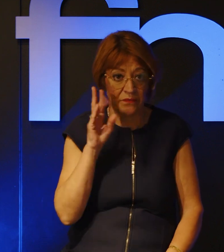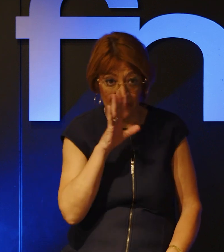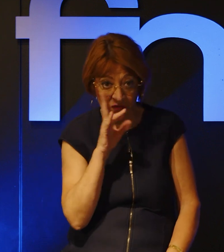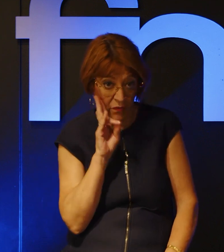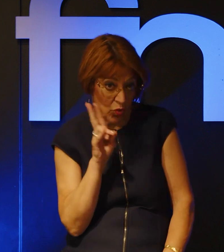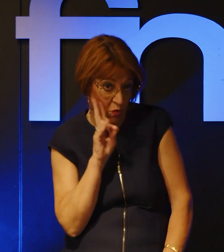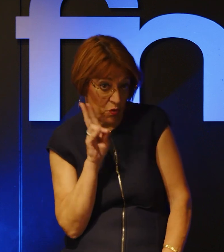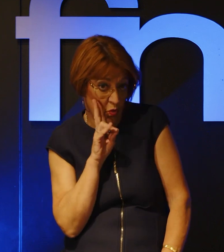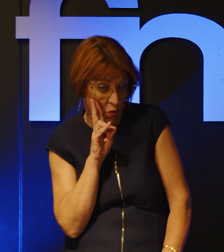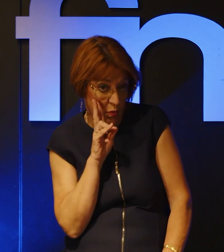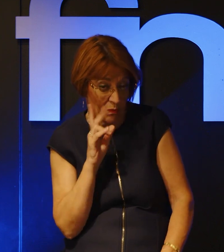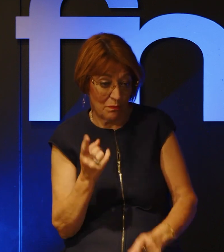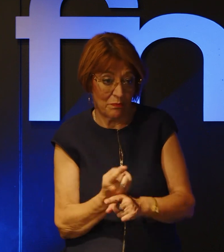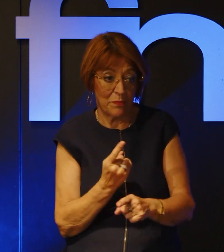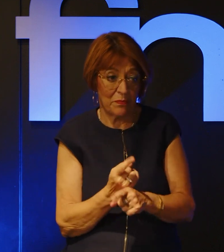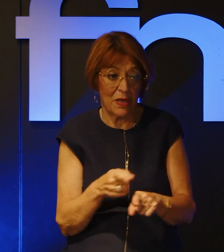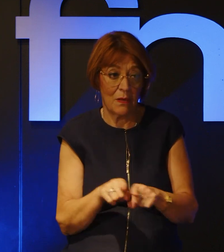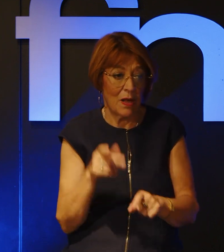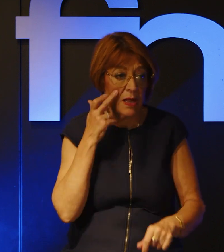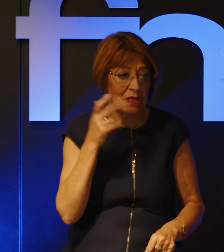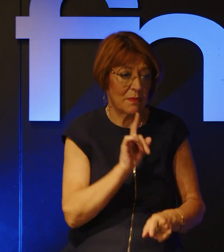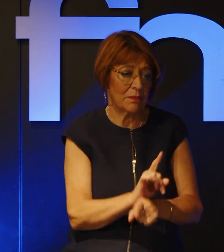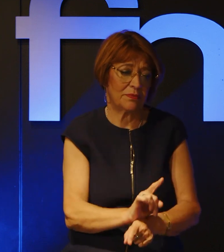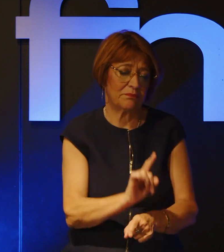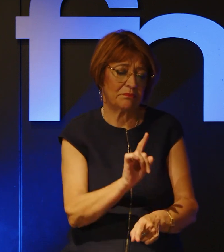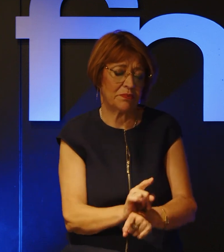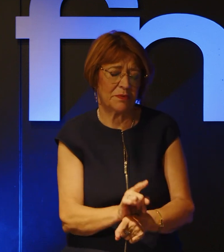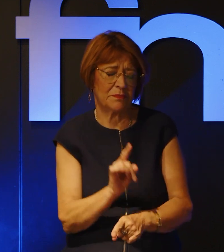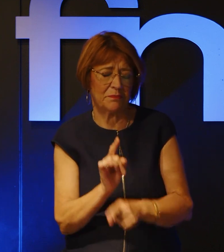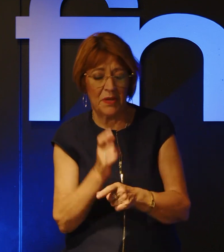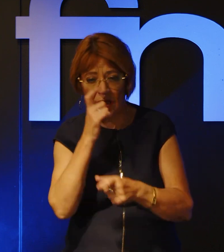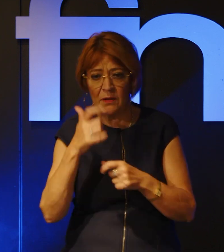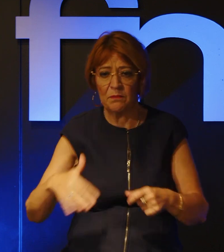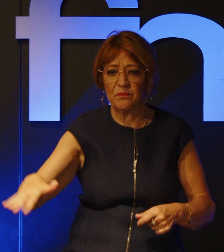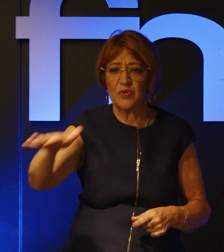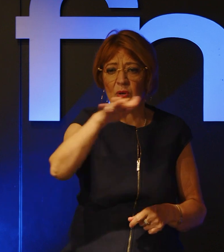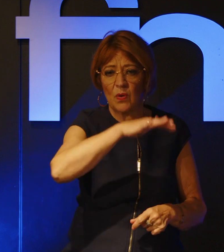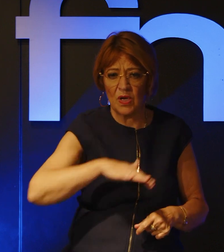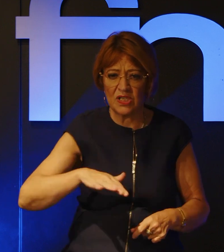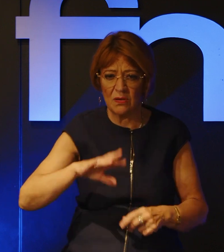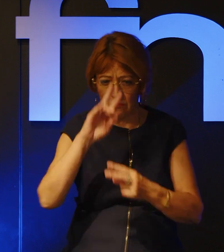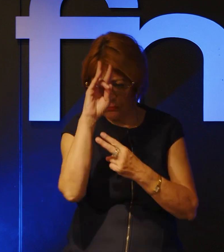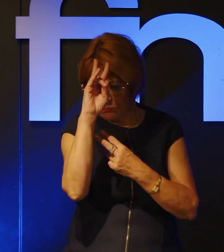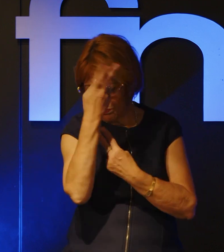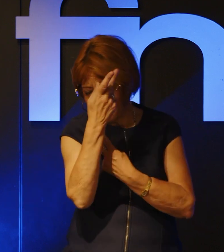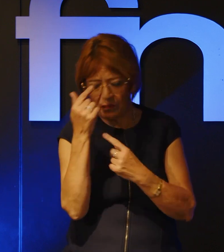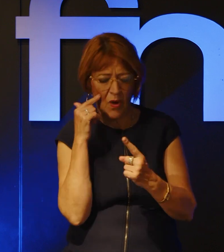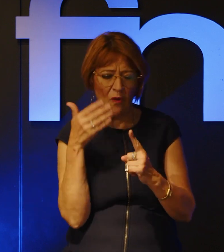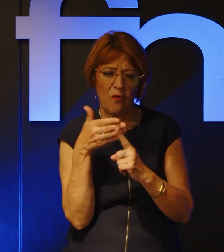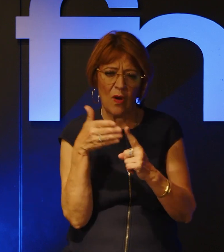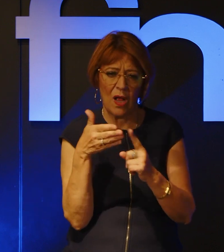eh o produto acaba por ser sempre o mesmo uma população absolutamente alienada e mais focada